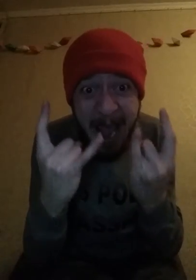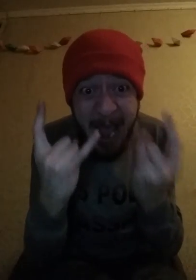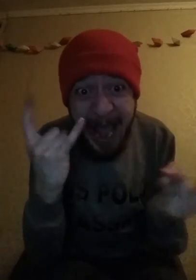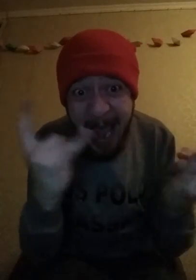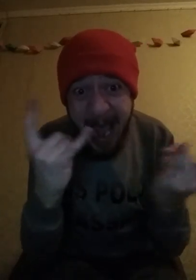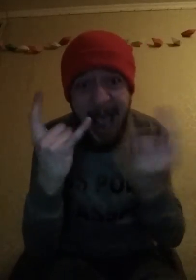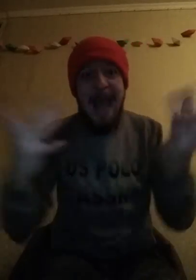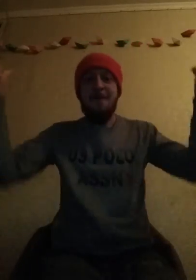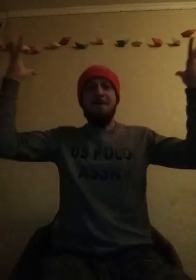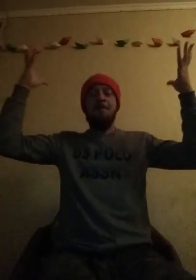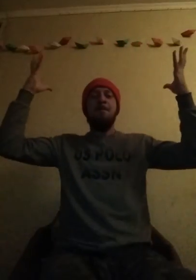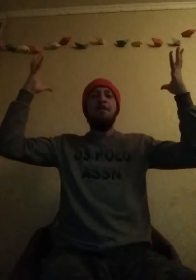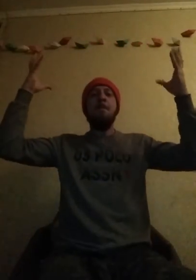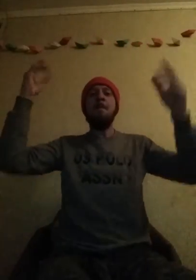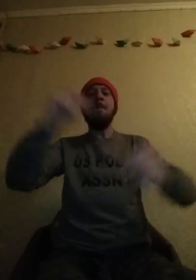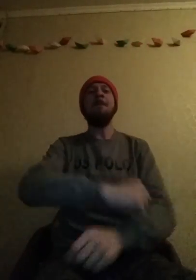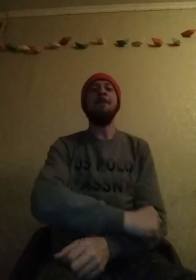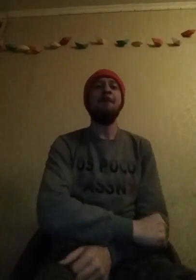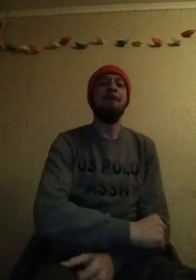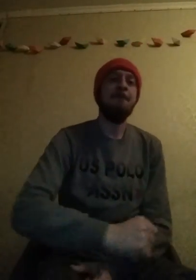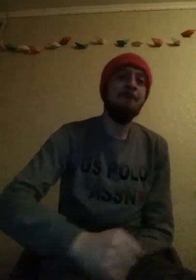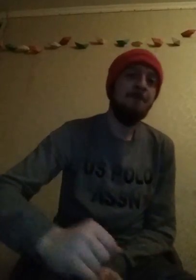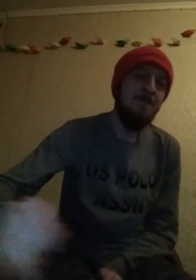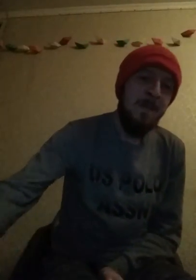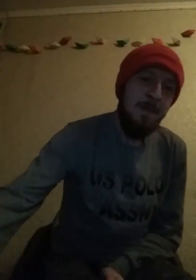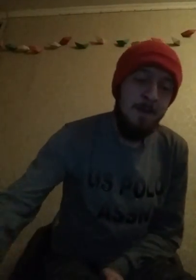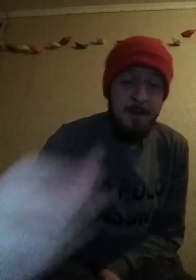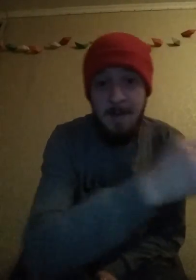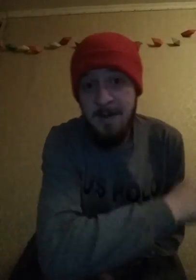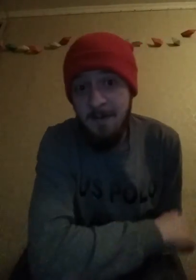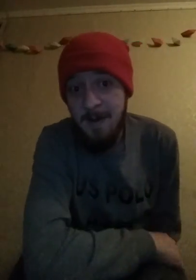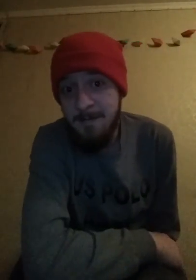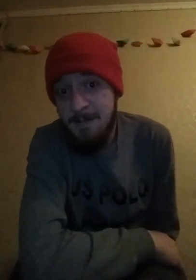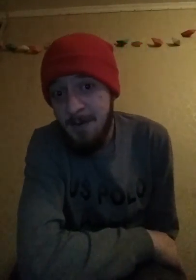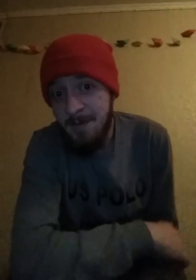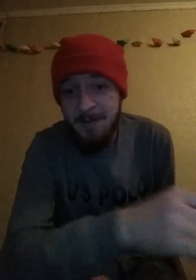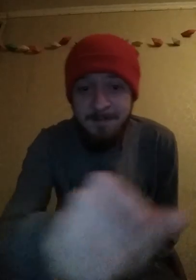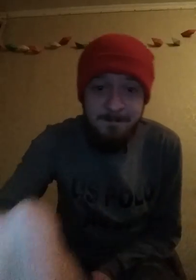მადლობა, მეგობრებო.